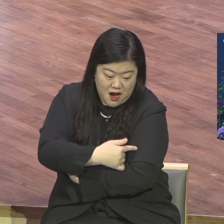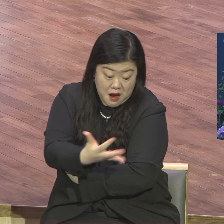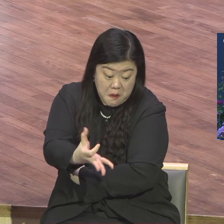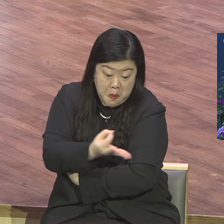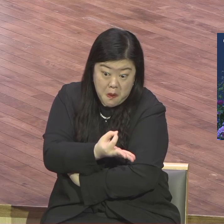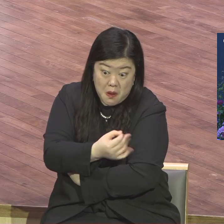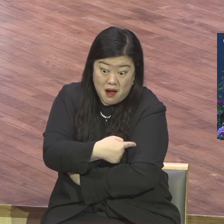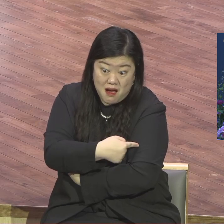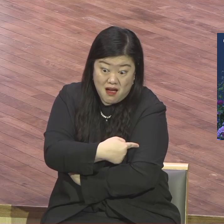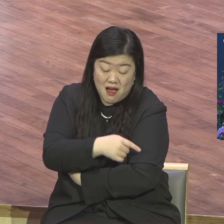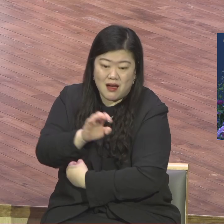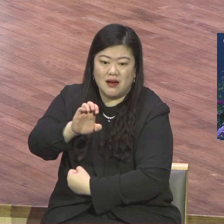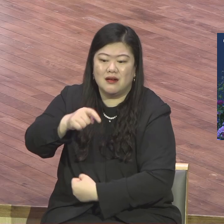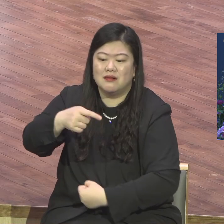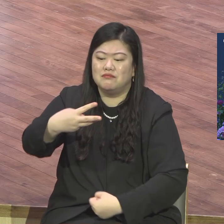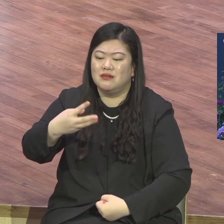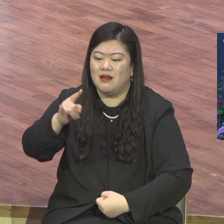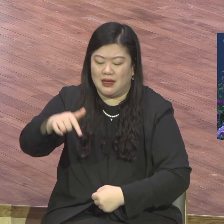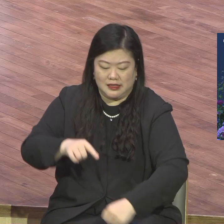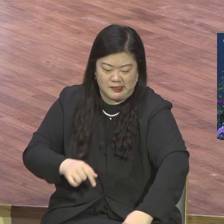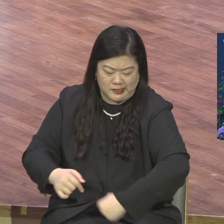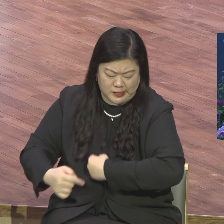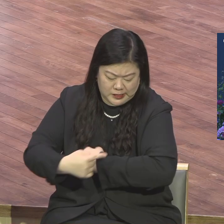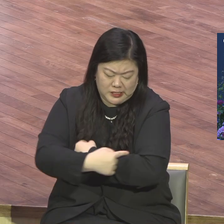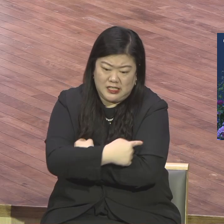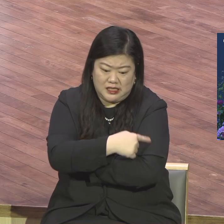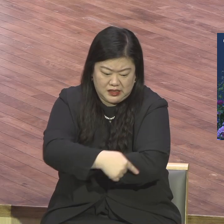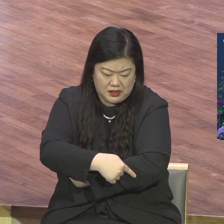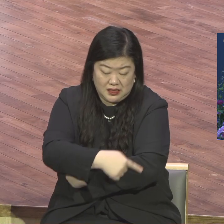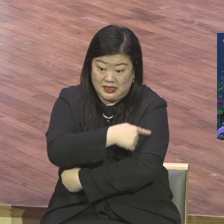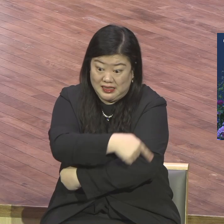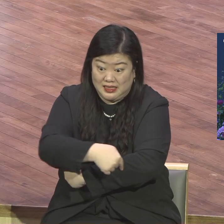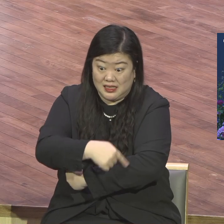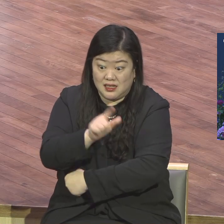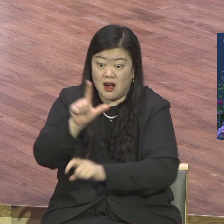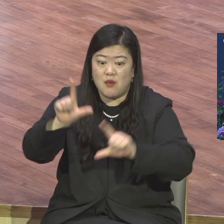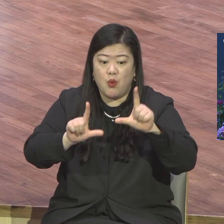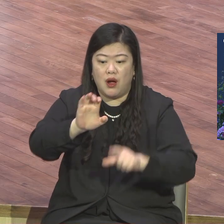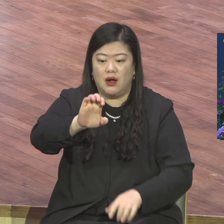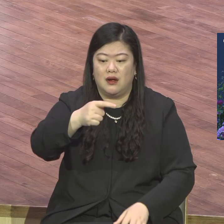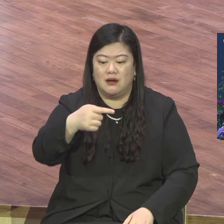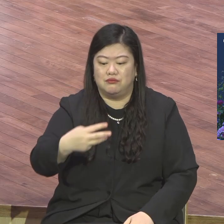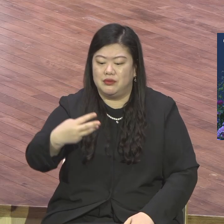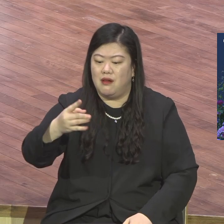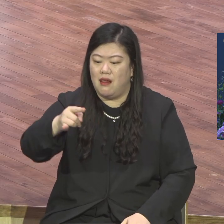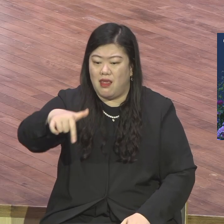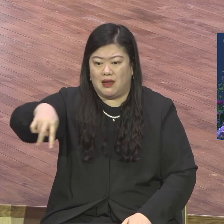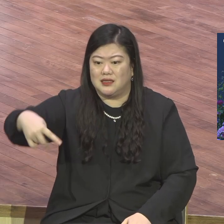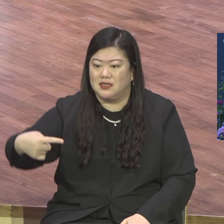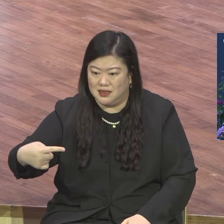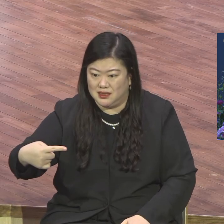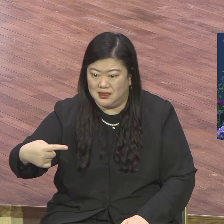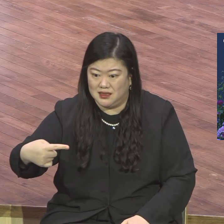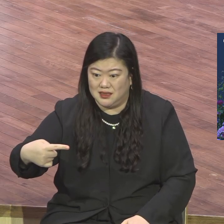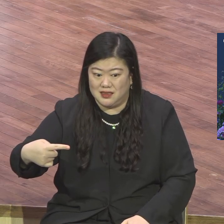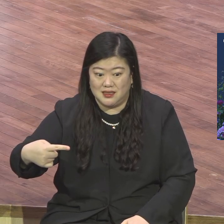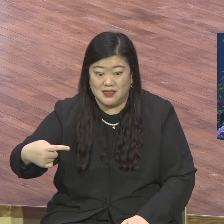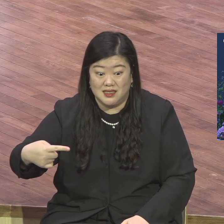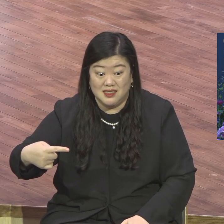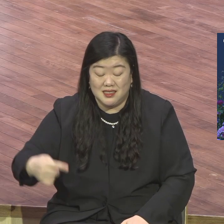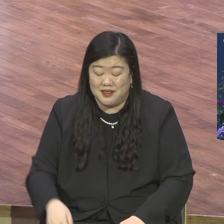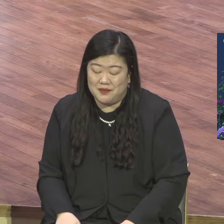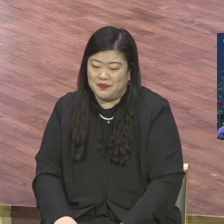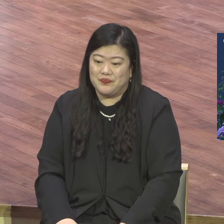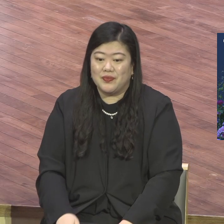여기에서 나오는 원래 그 뜻이었어요. 근데 1990년대 미국 힙합 문화에서